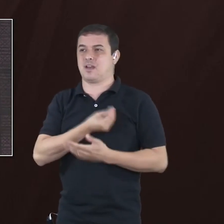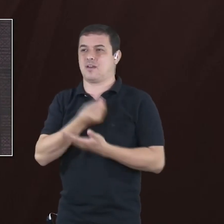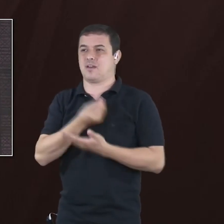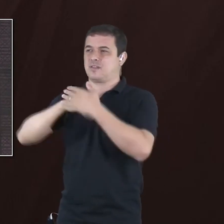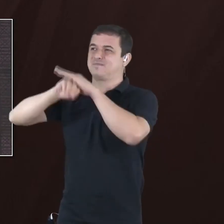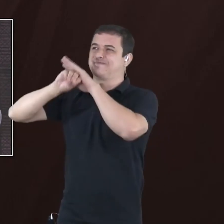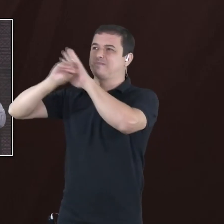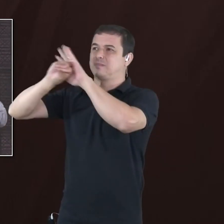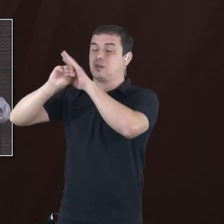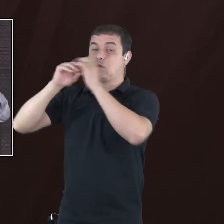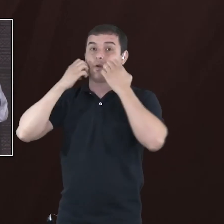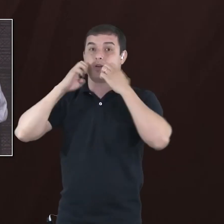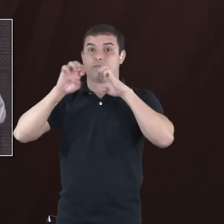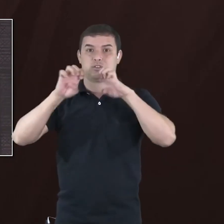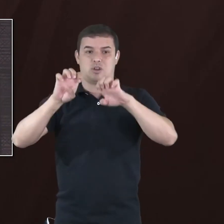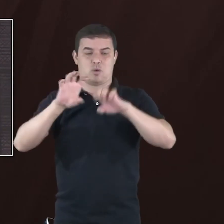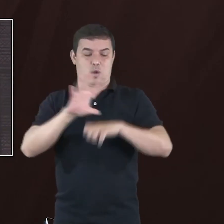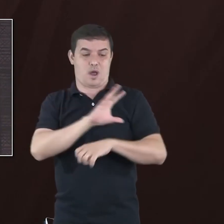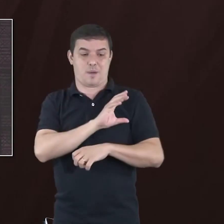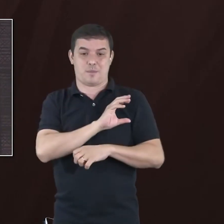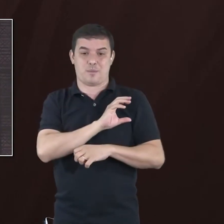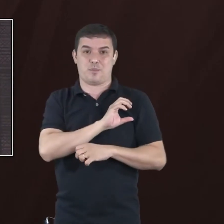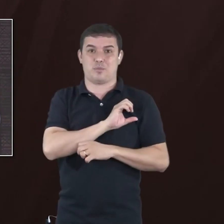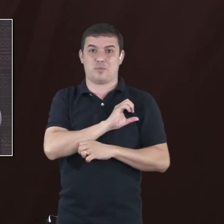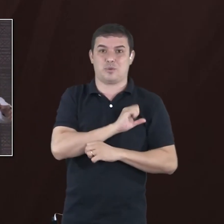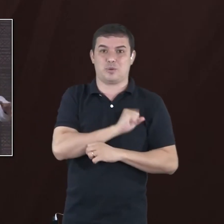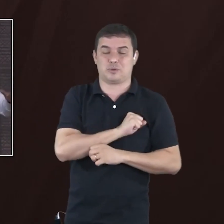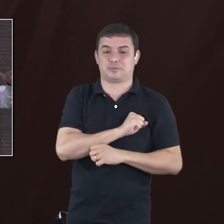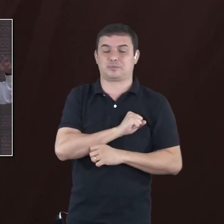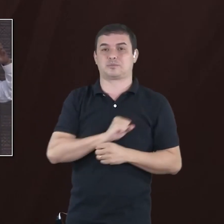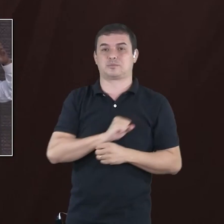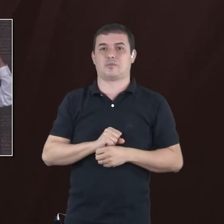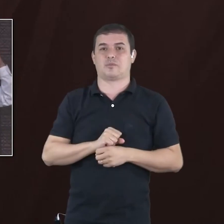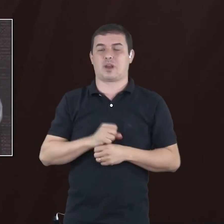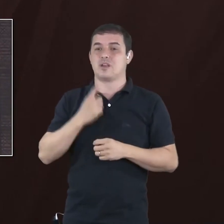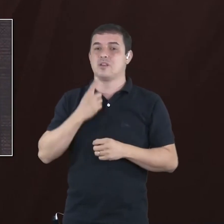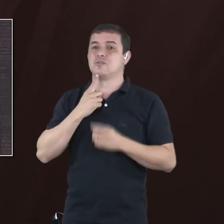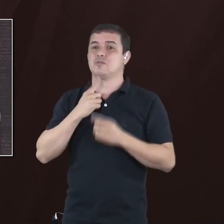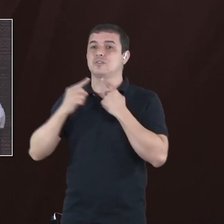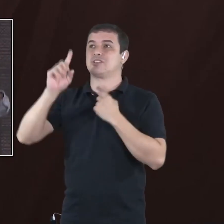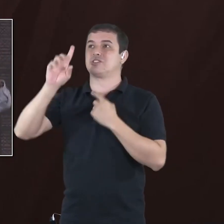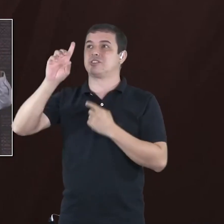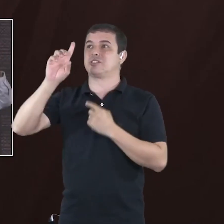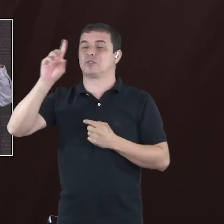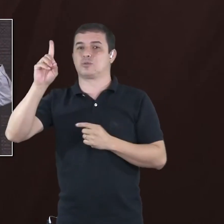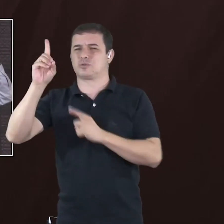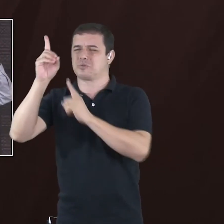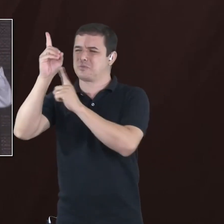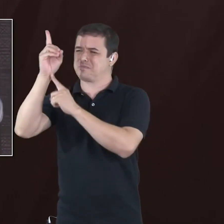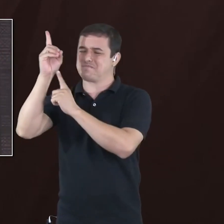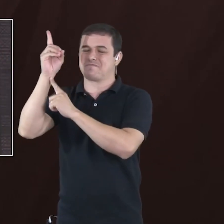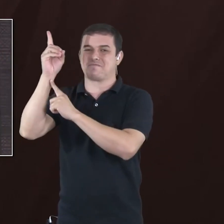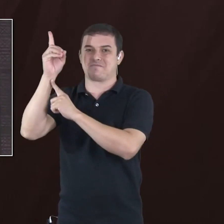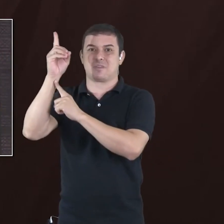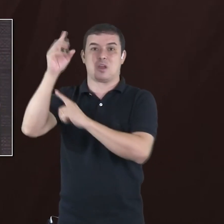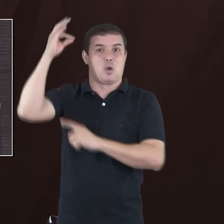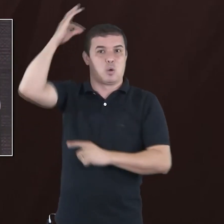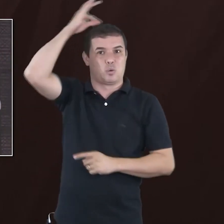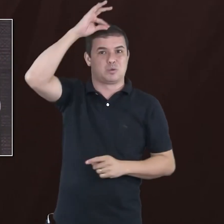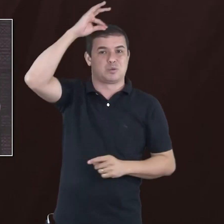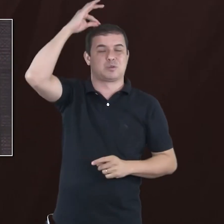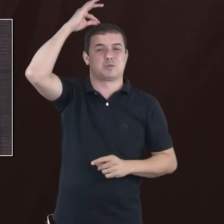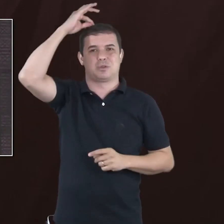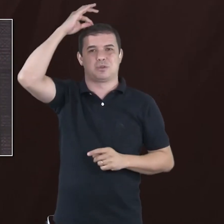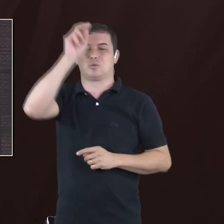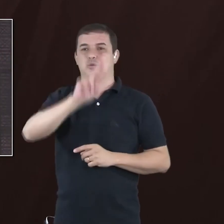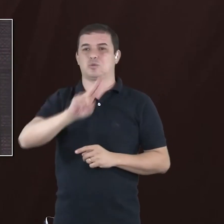ao Evangelho, por amor à vontade de Deus, cooperando com o Espírito, que o Espírito possa nos usar como esse